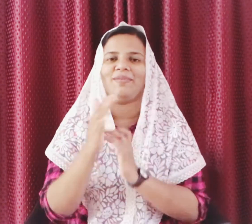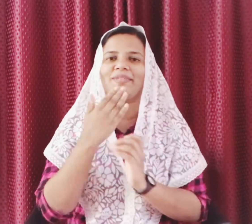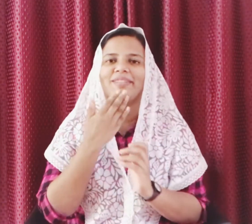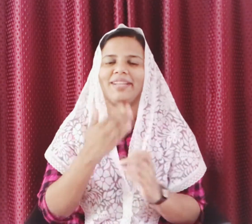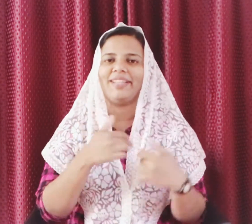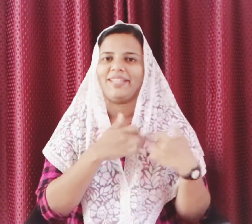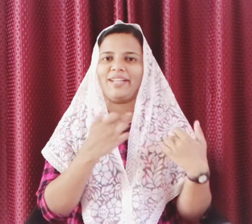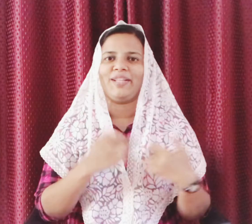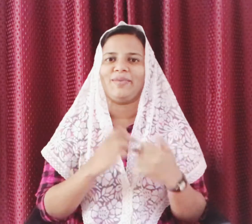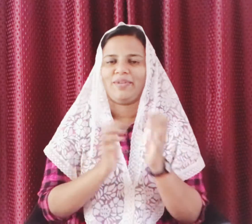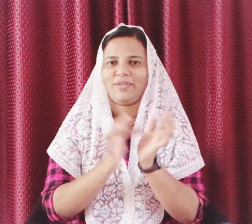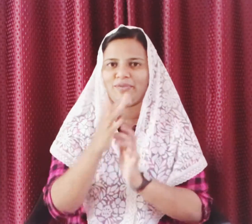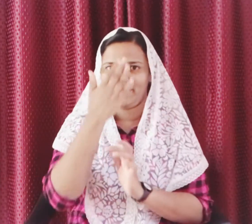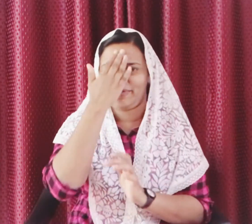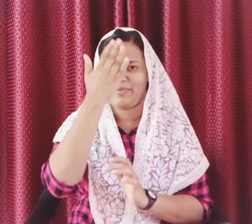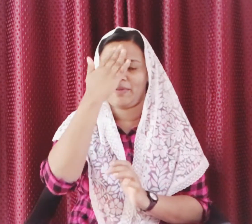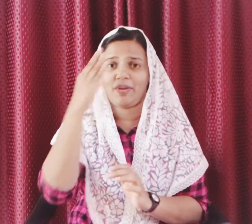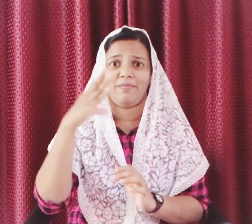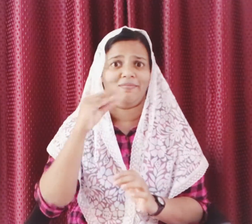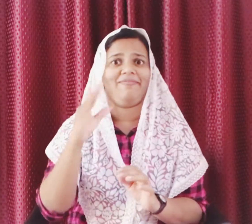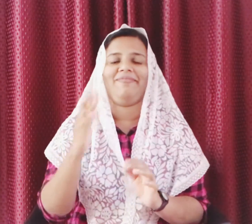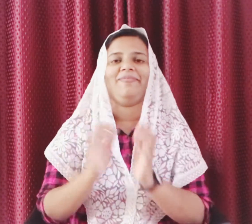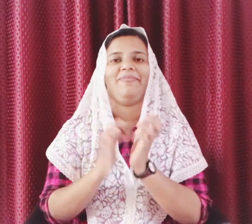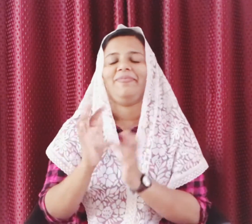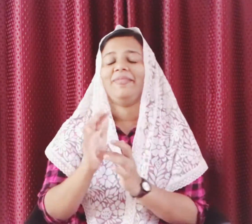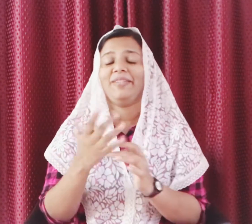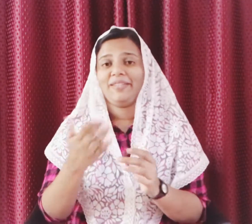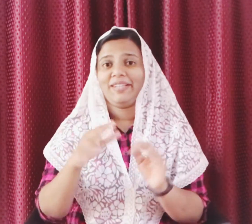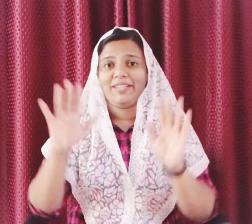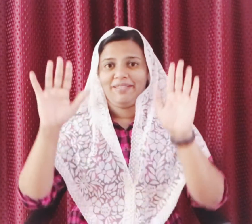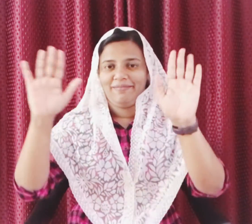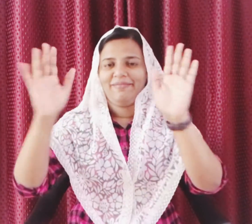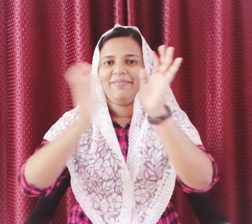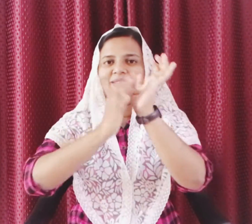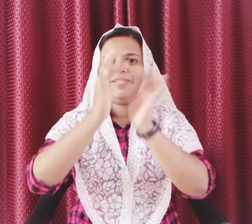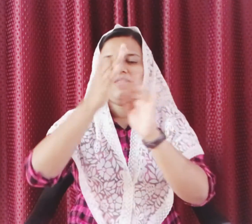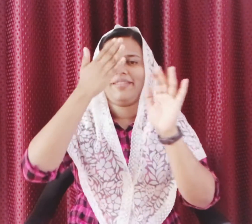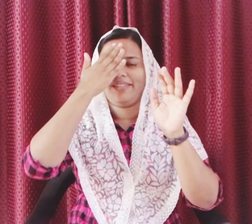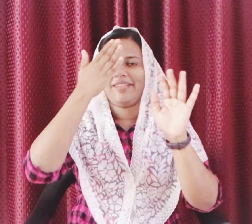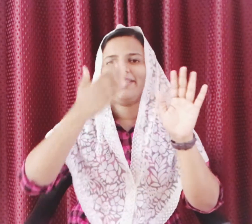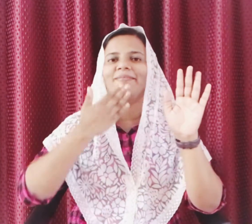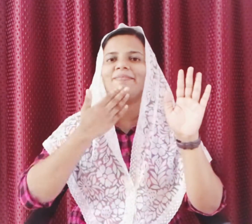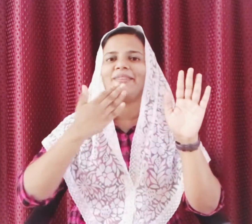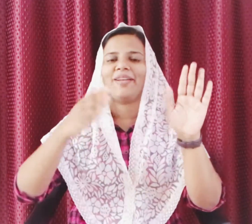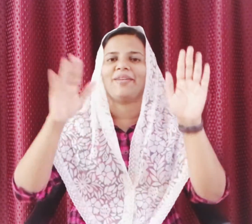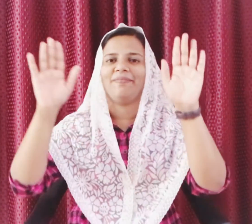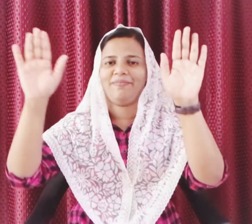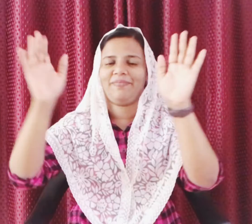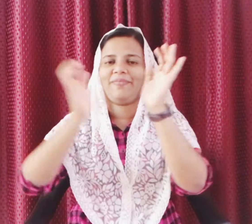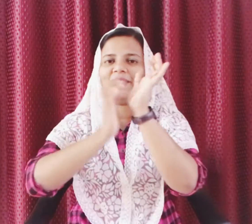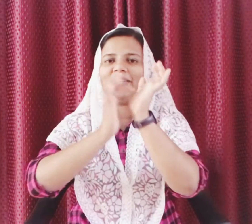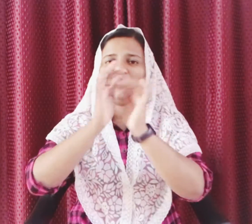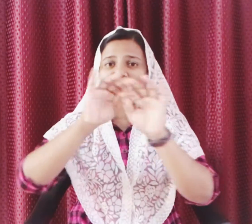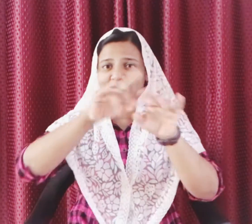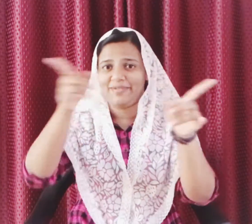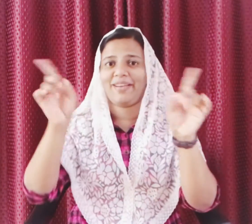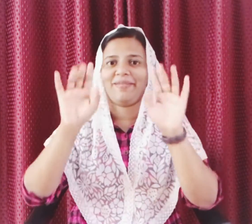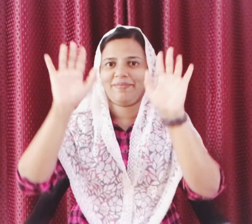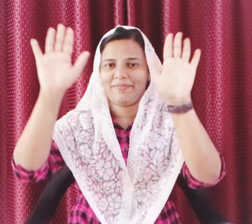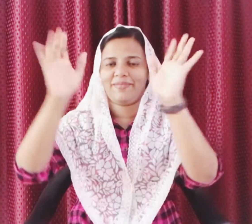നിറഞ്ഞ ഹൃദയത്തോടെ സ്തോത്രം പറഞ്ഞാട്ട്. ആരും മൗനമായിരിക്കില്ല കേട്ടോ. എല്ലാവരും കരങ്ങളെ ഉയർത്തി കർത്താവിന് നന്ദി പറഞ്ഞാട്ട്. എല്ലാവരുടെയും കരങ്ങൾ ഉയരട്ടെ. എല്ലാവരും കർത്താവിന്